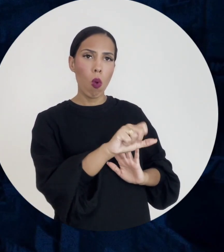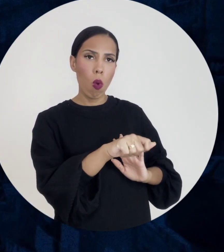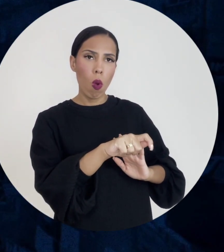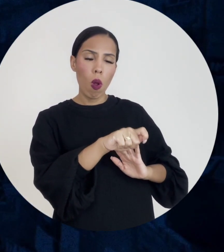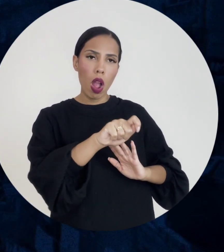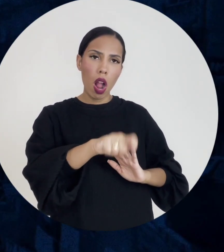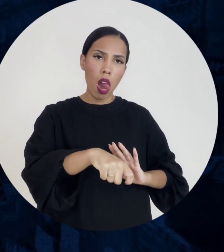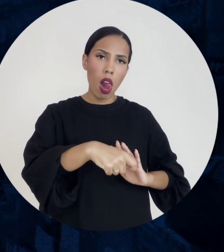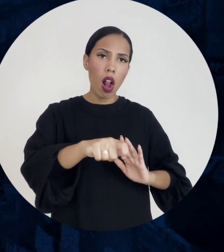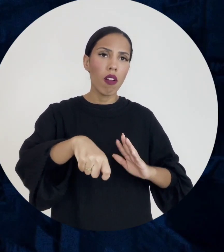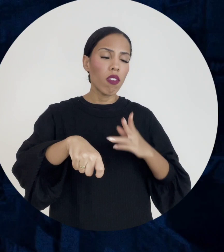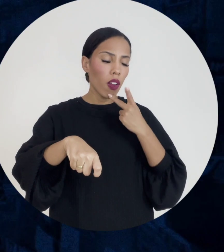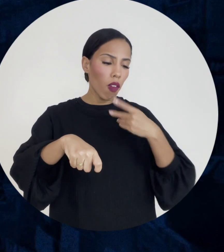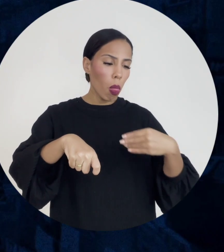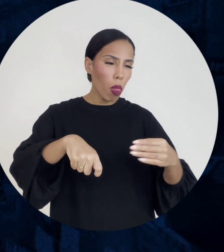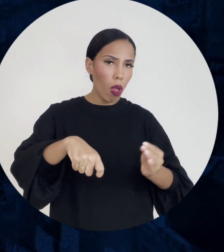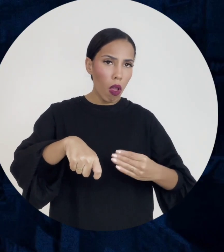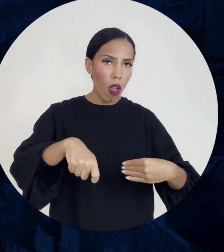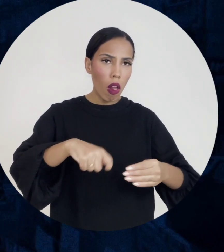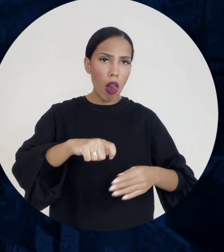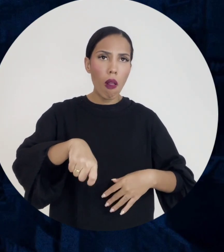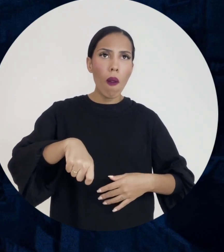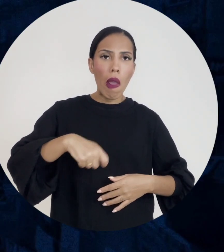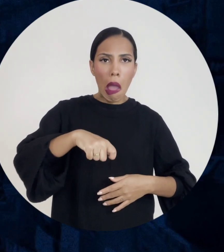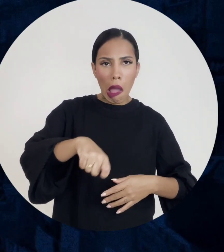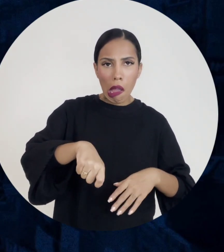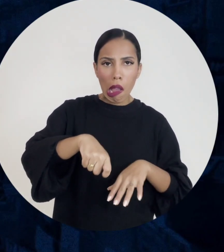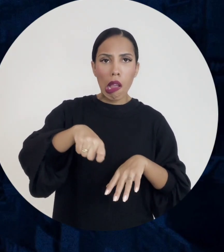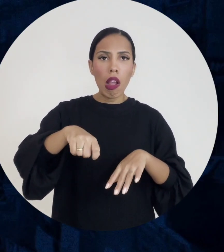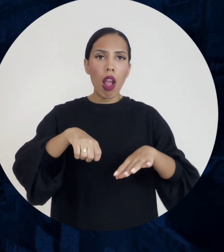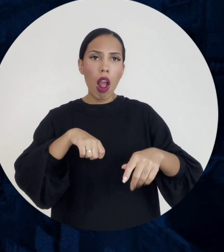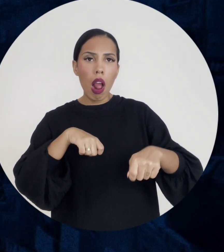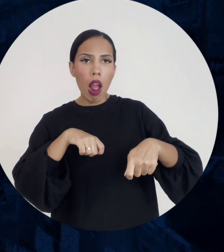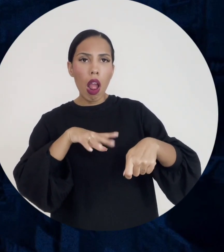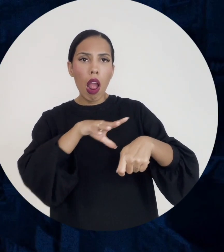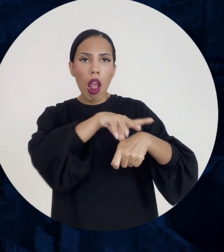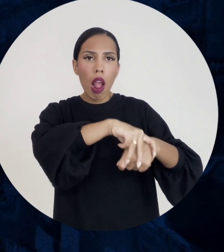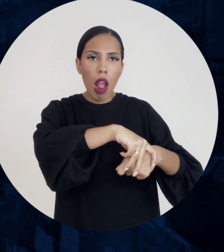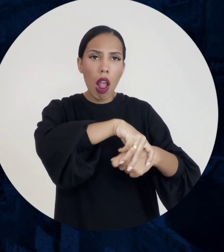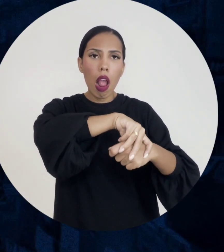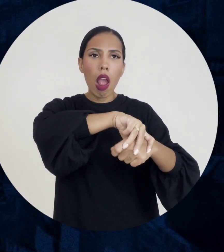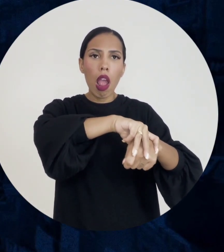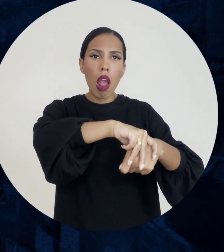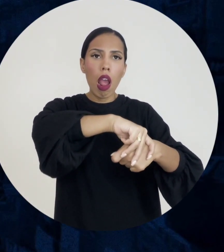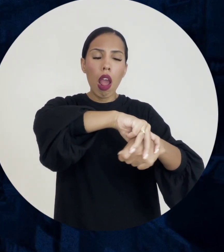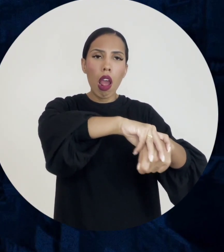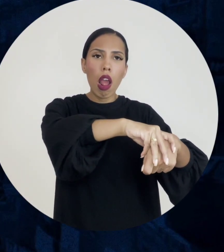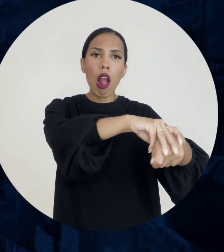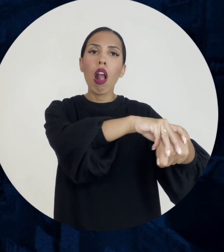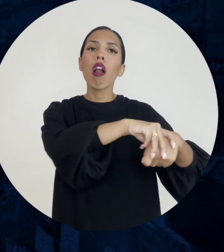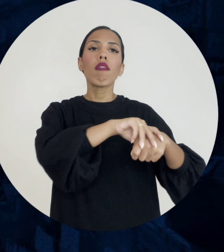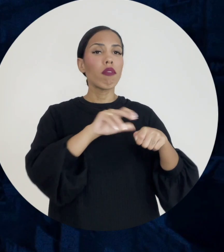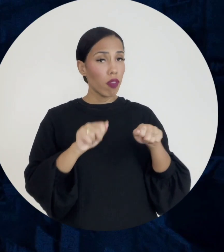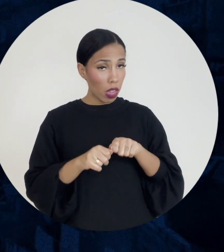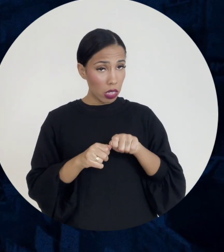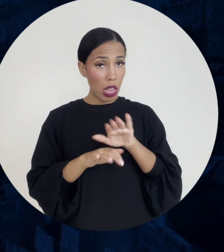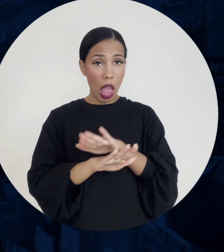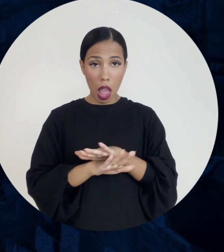deixa a mão mais flexível, ainda segurava na mão, aquela coisa e tal. E aí depois